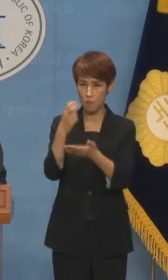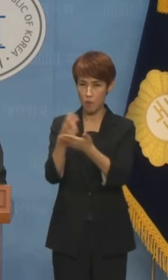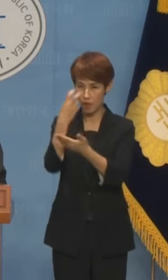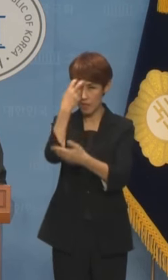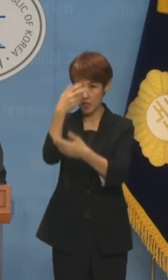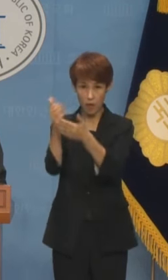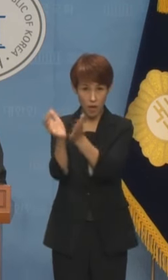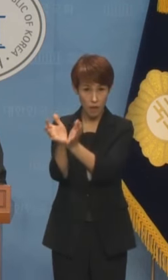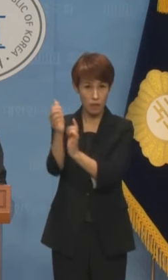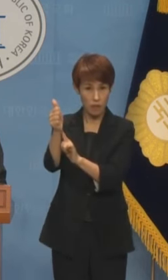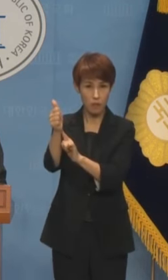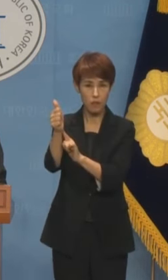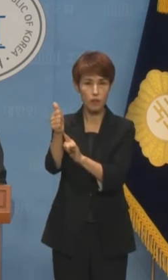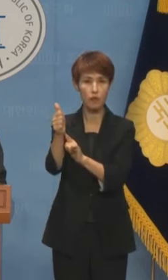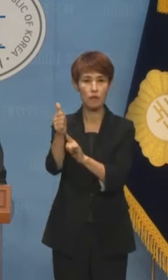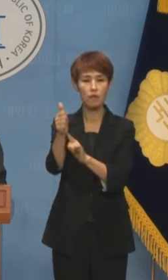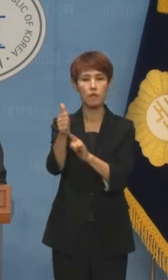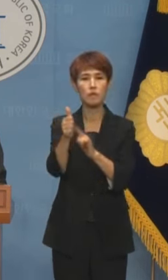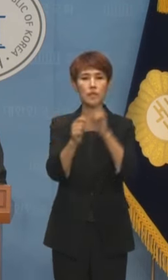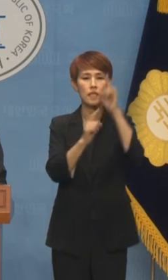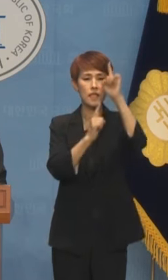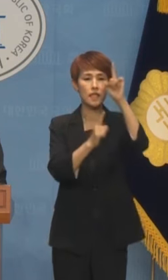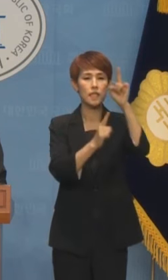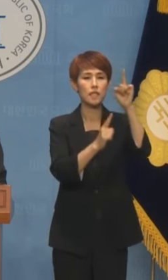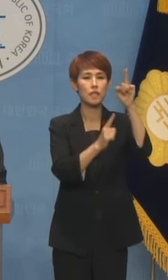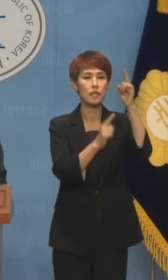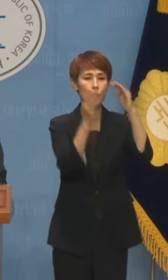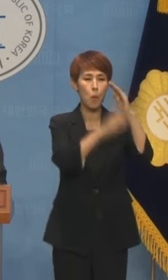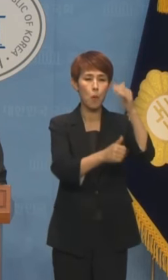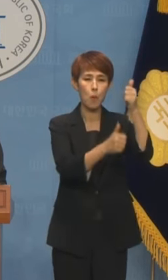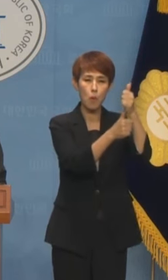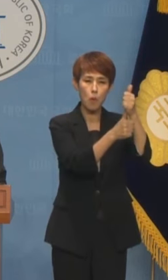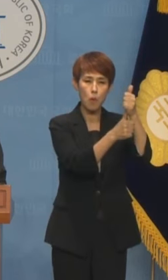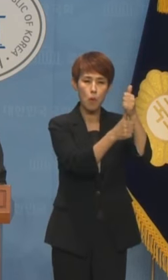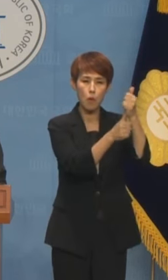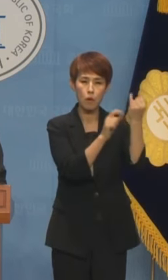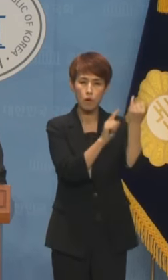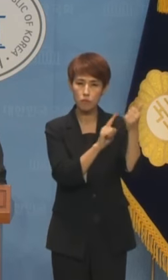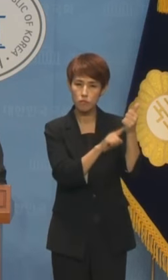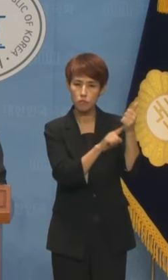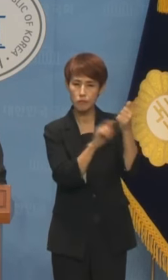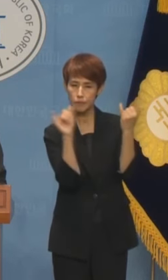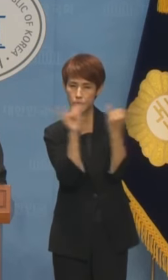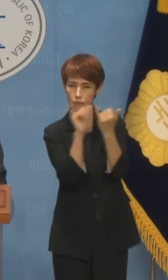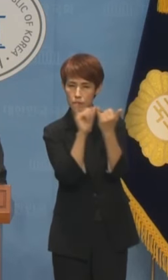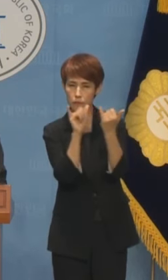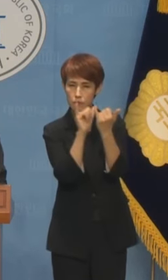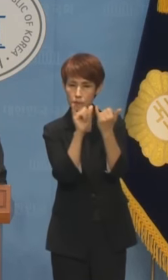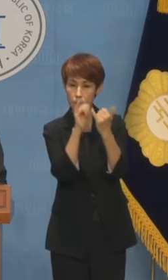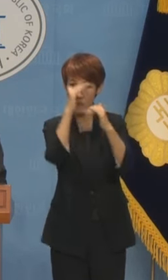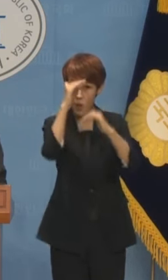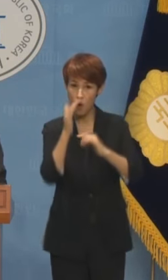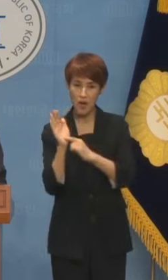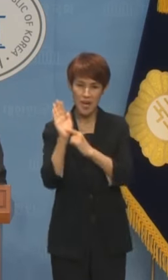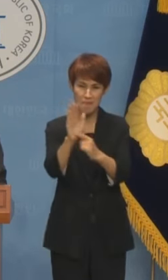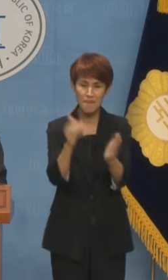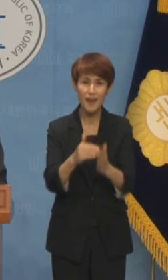대통령의 최측근인 이시원 당시 공직기강 비서관과 나눈 전화통화 내용이